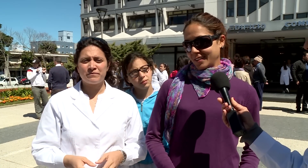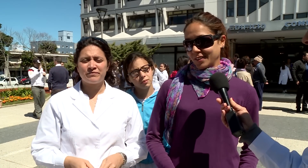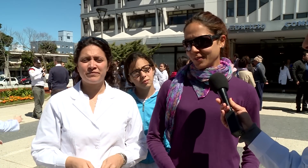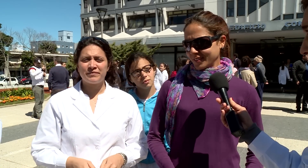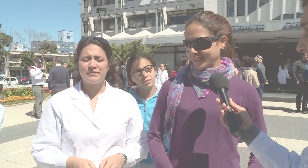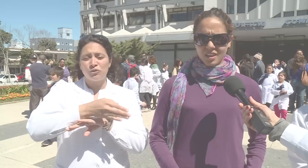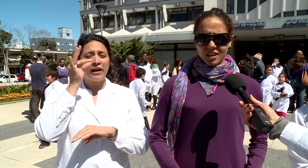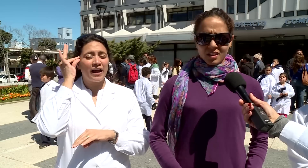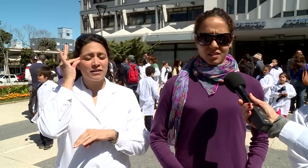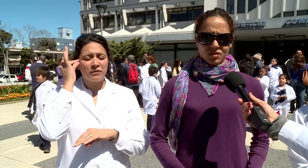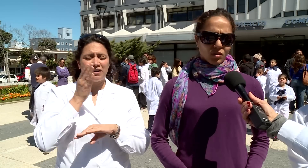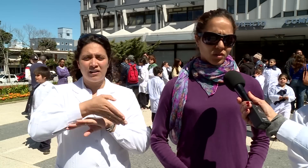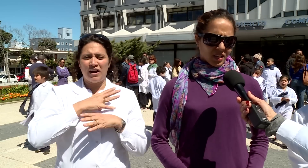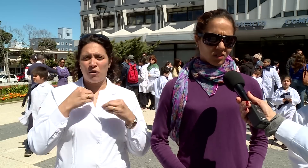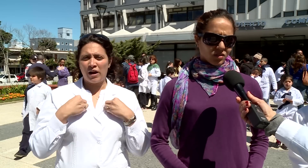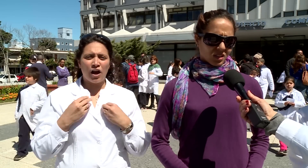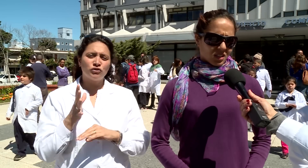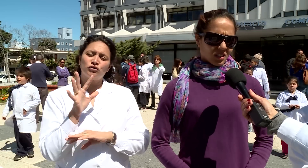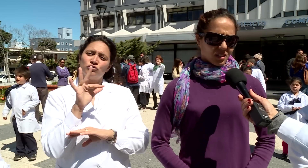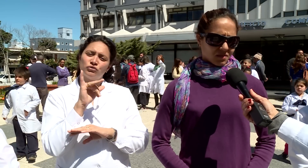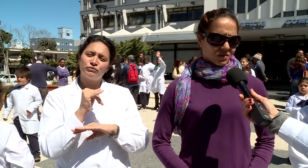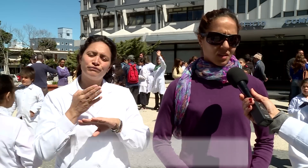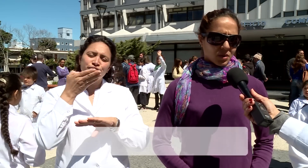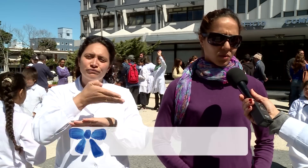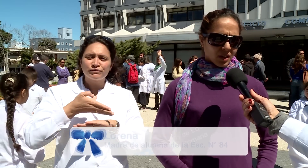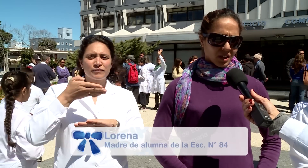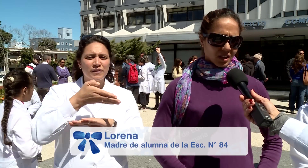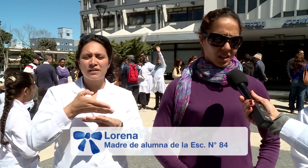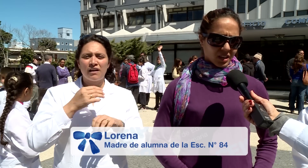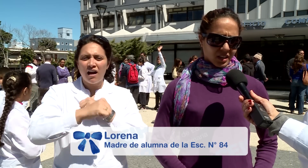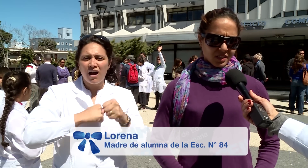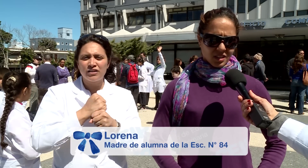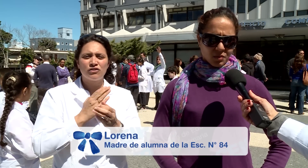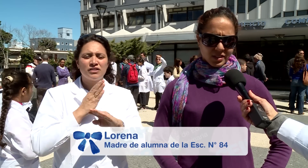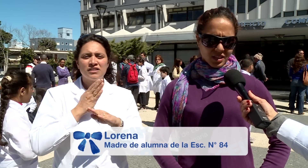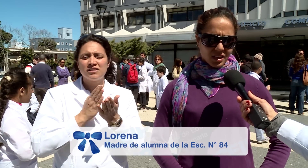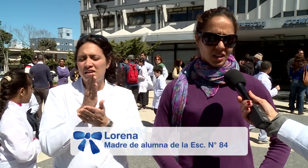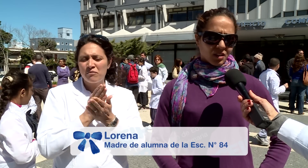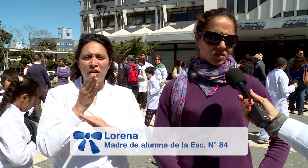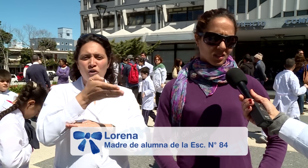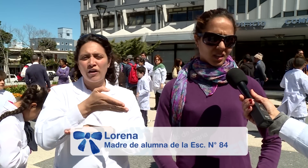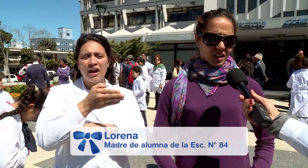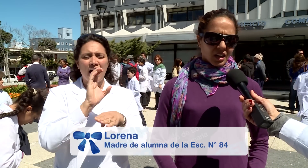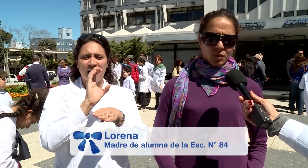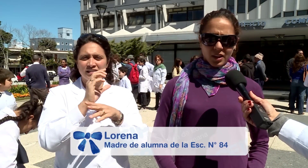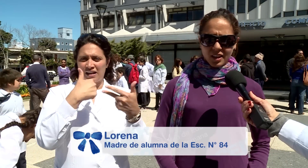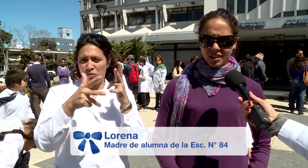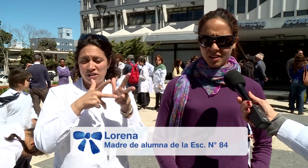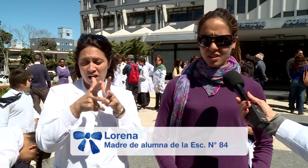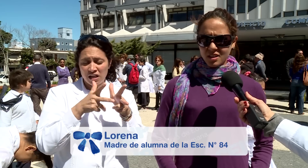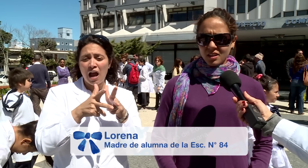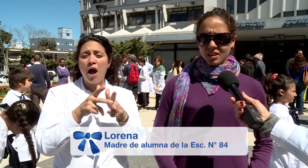iguales que ella, ¿no? Todos los años siempre voy a la clase de lengua de señas que nos enseñan en la